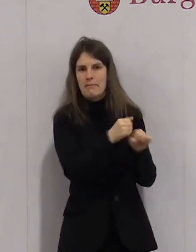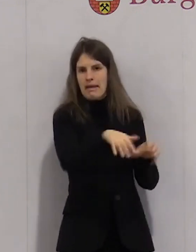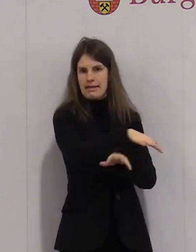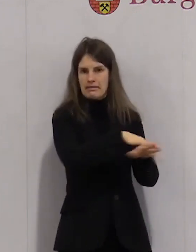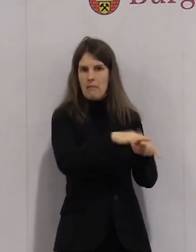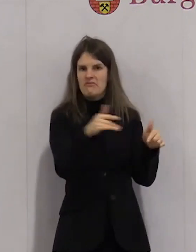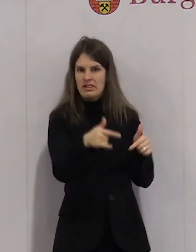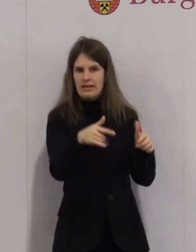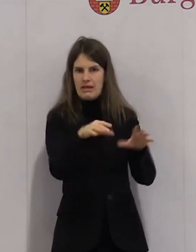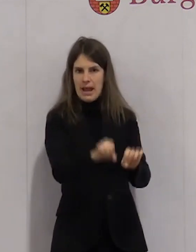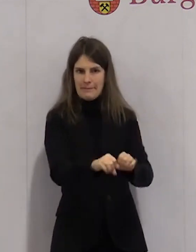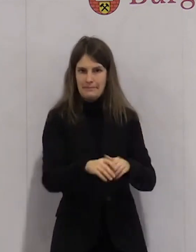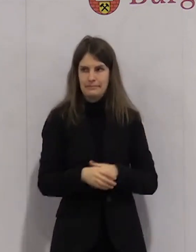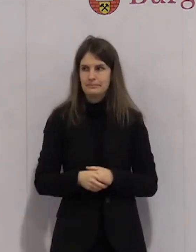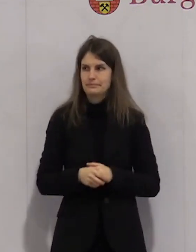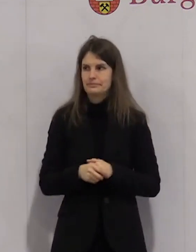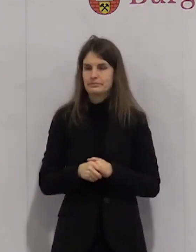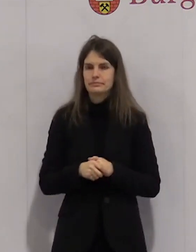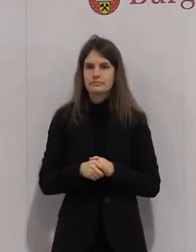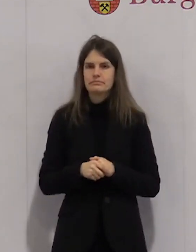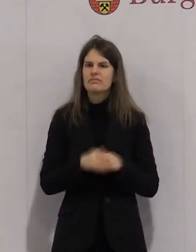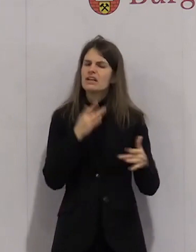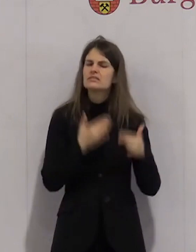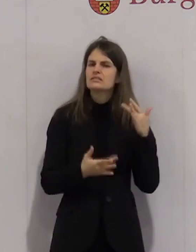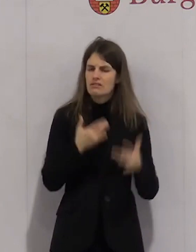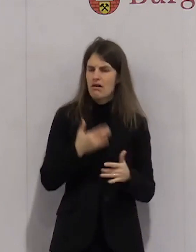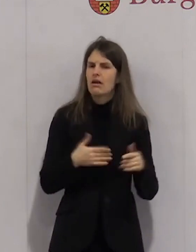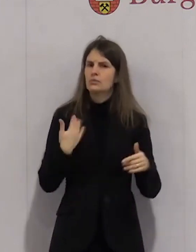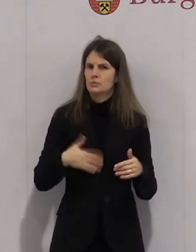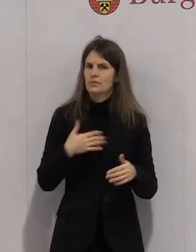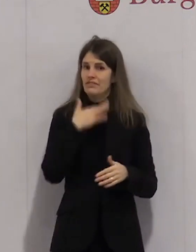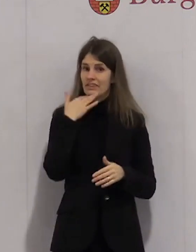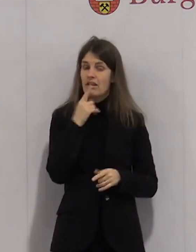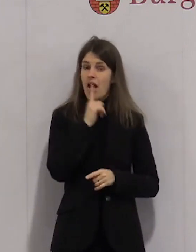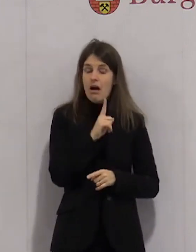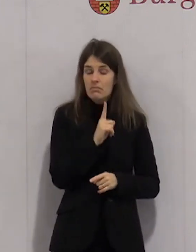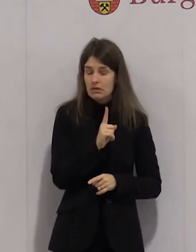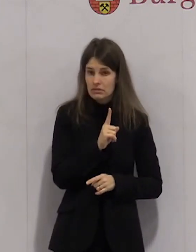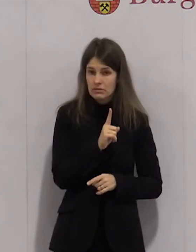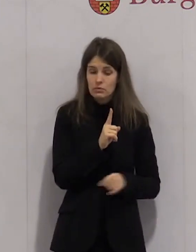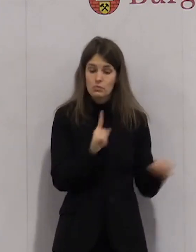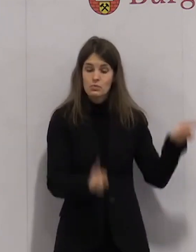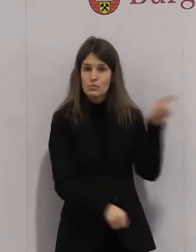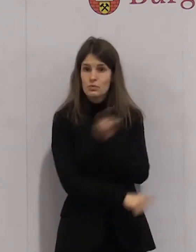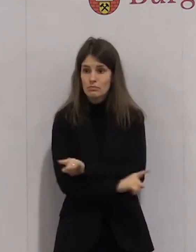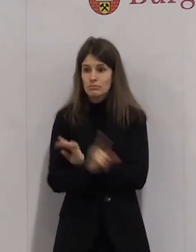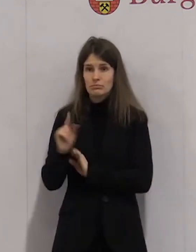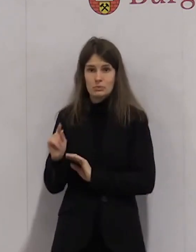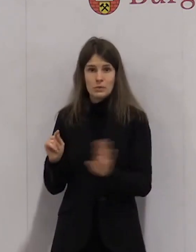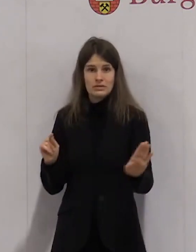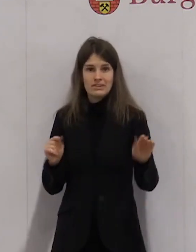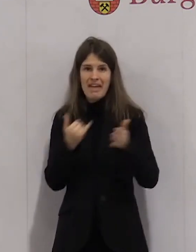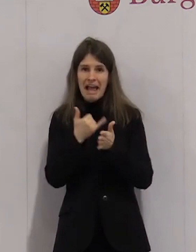pflegeheimen das ist eine große zahl aber das bedeutet auch dass zwei drittel aller